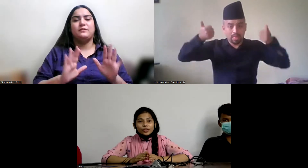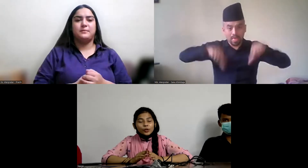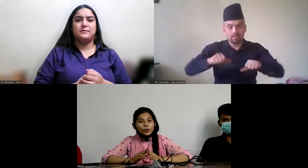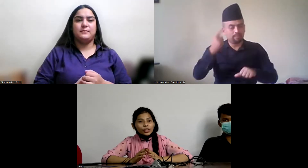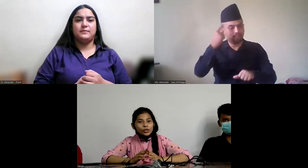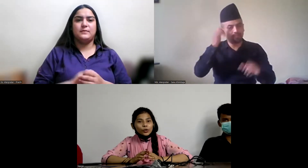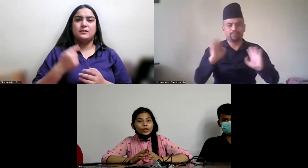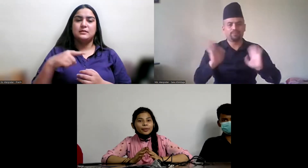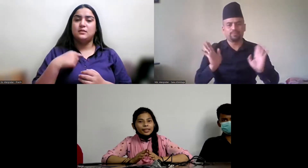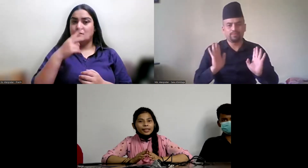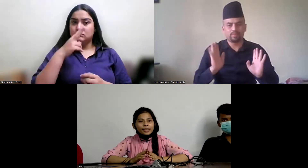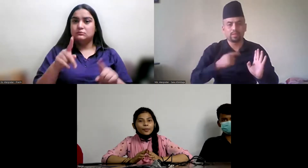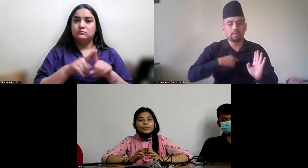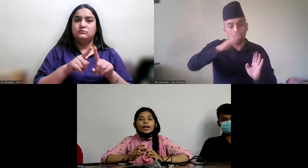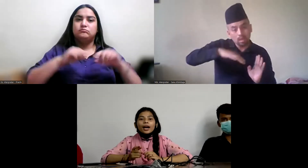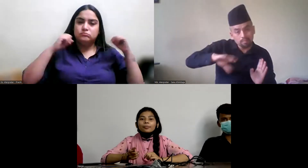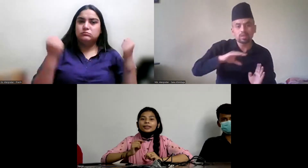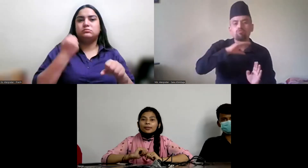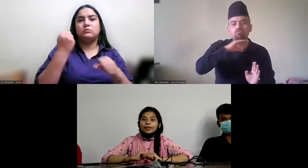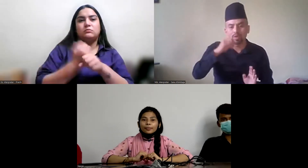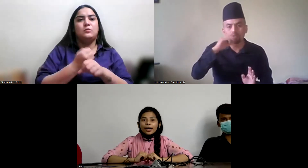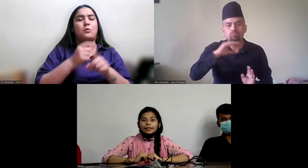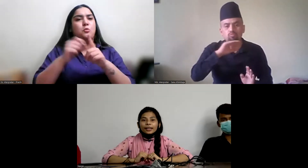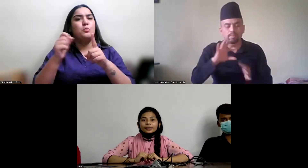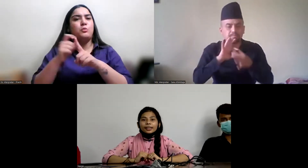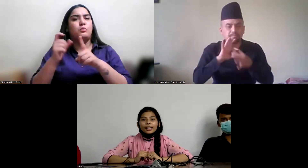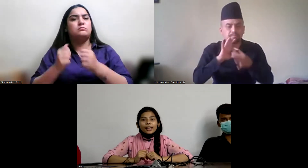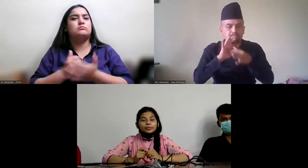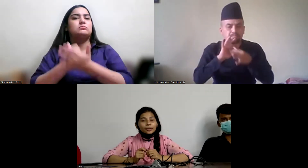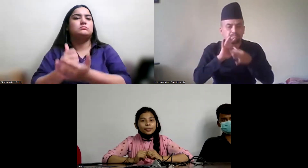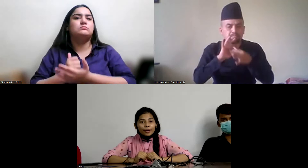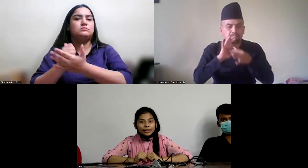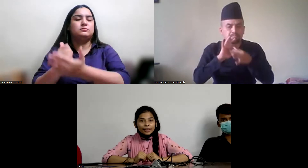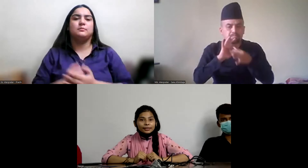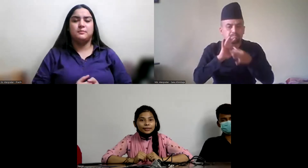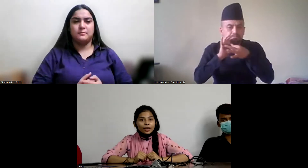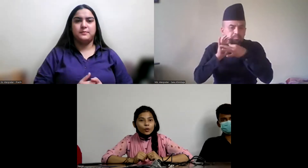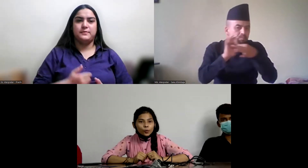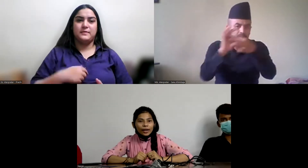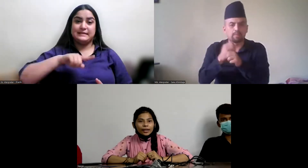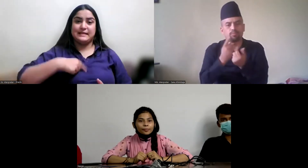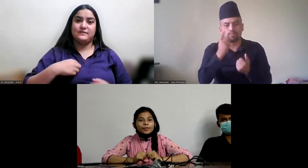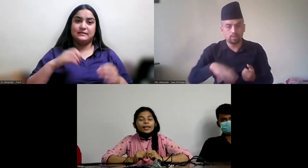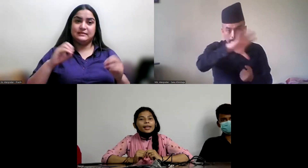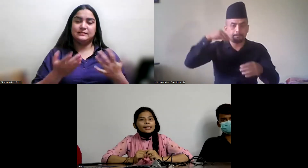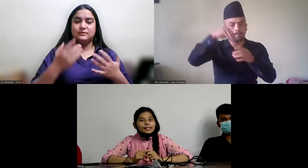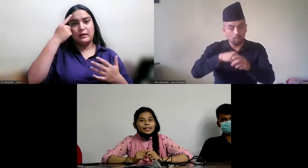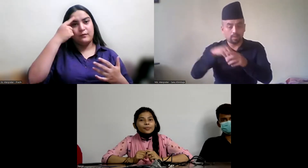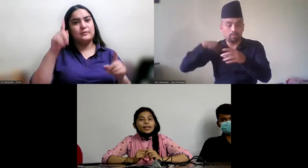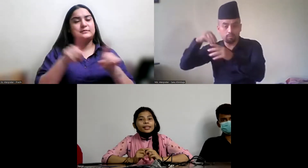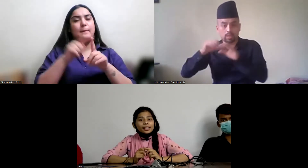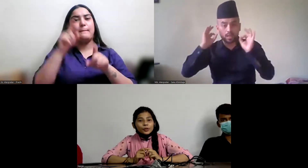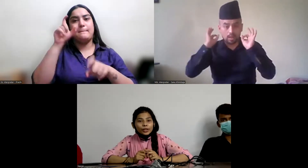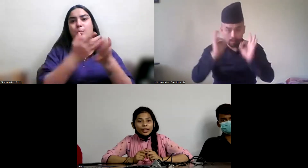हम बच्चों और किशोरों ने मिलकर किया। हम सबकी भागीदारी से ऐसा हो पाया है।